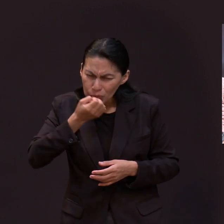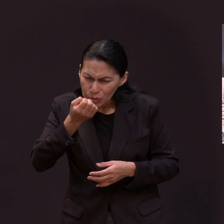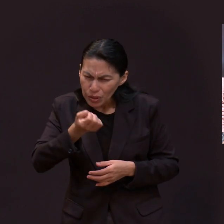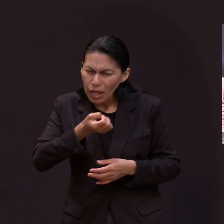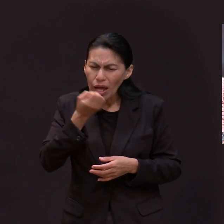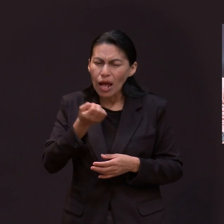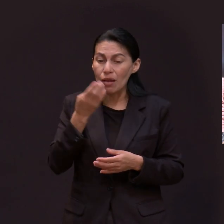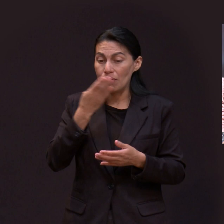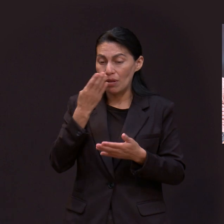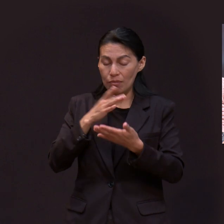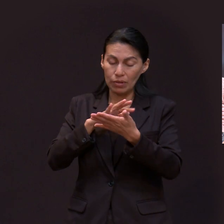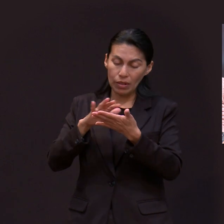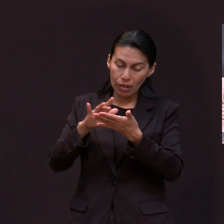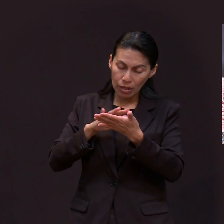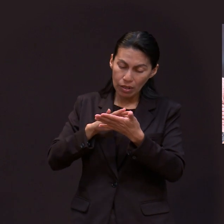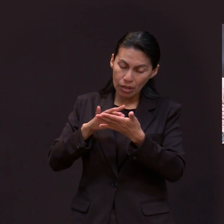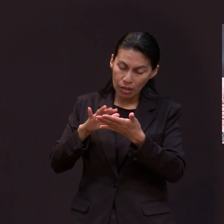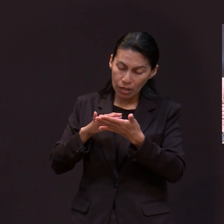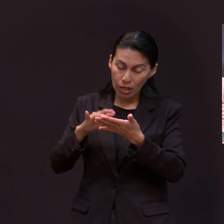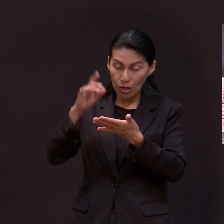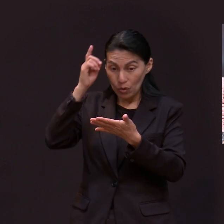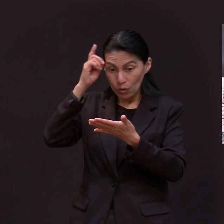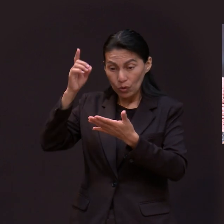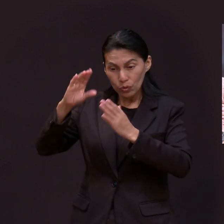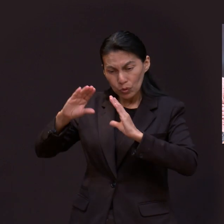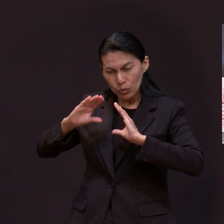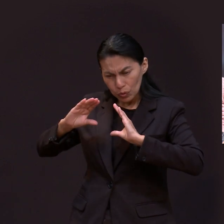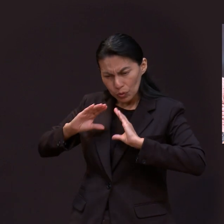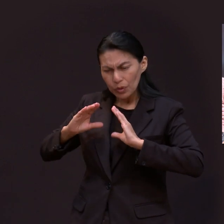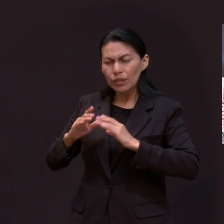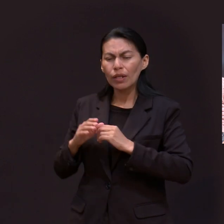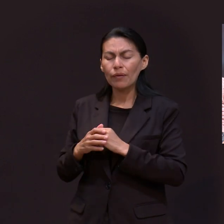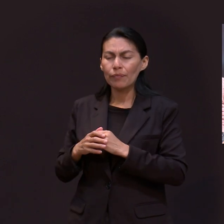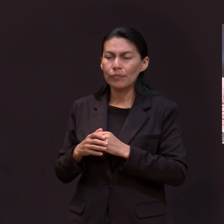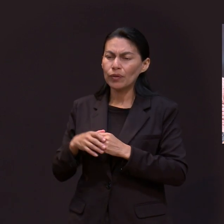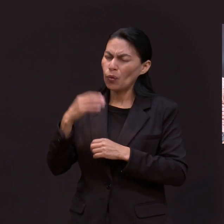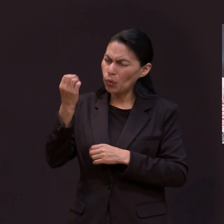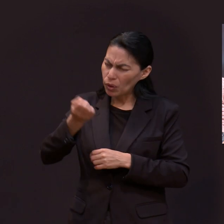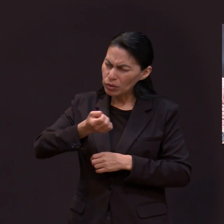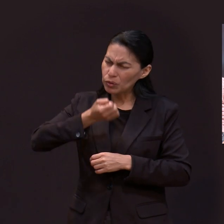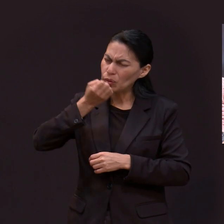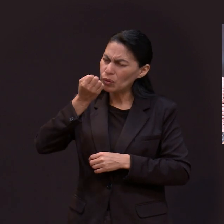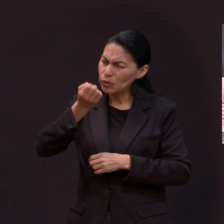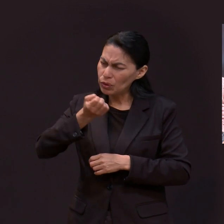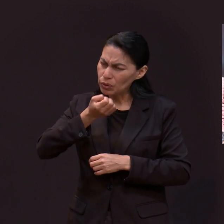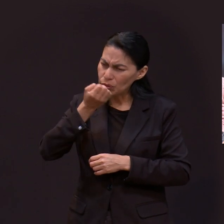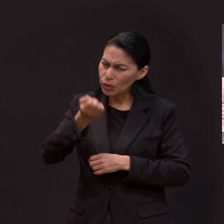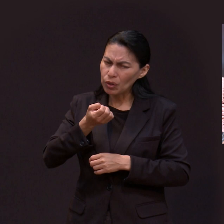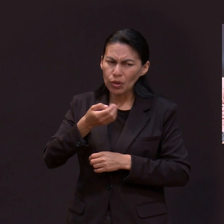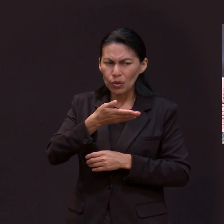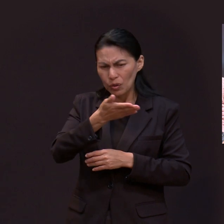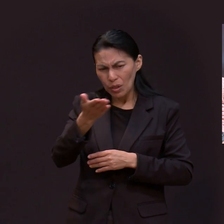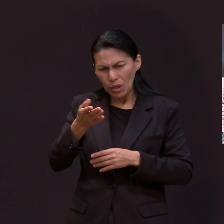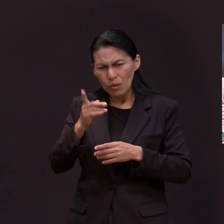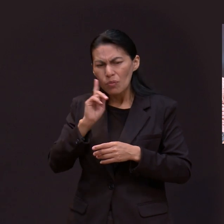oración y estudiamos textos bíblicos el amor de dios el cuidado de dios por nosotros y lo pusimos en oración mandé el pedido en las